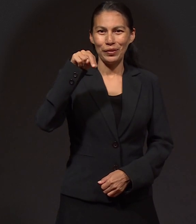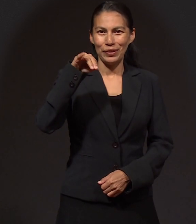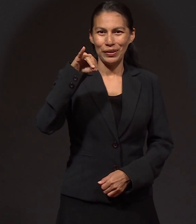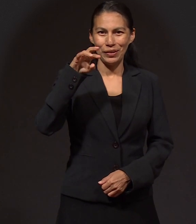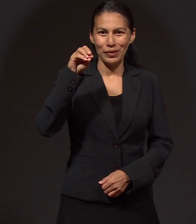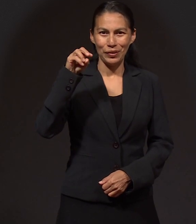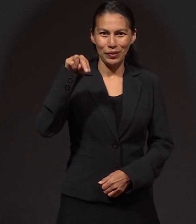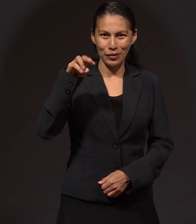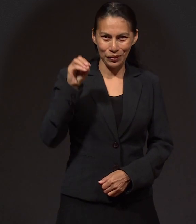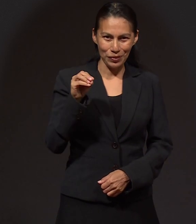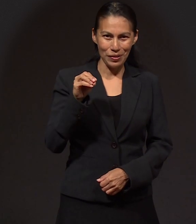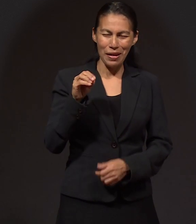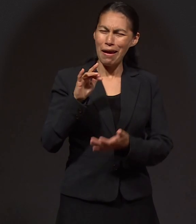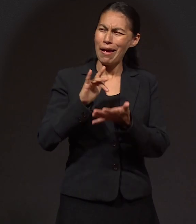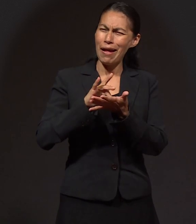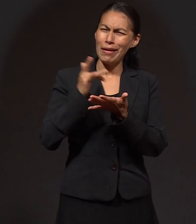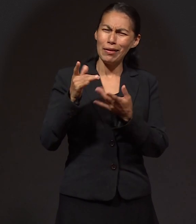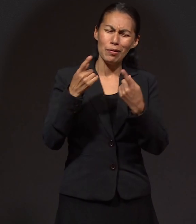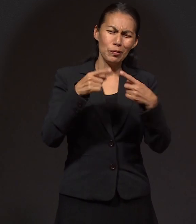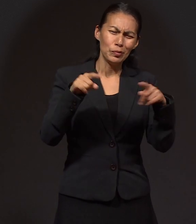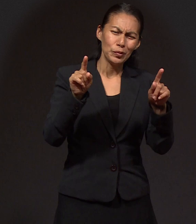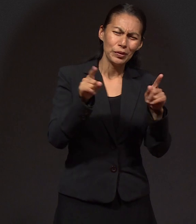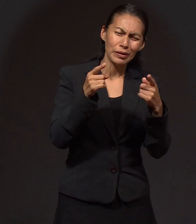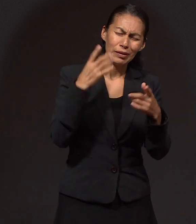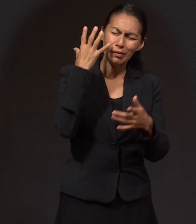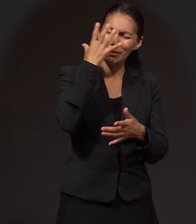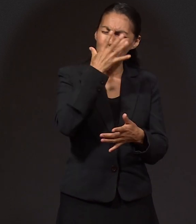tan grande